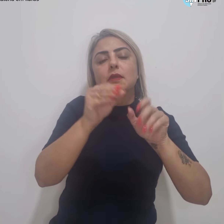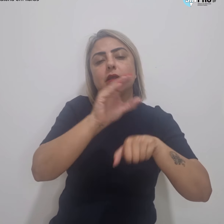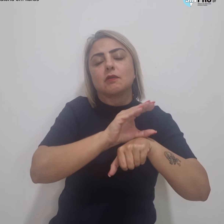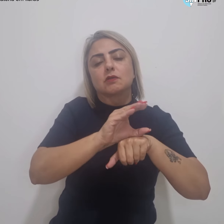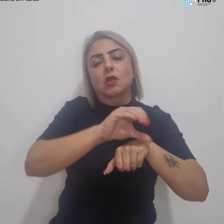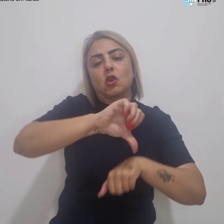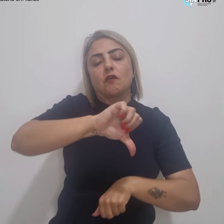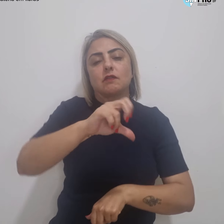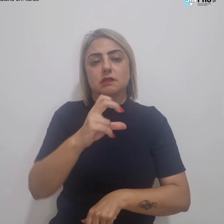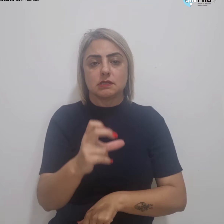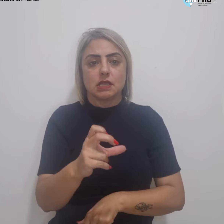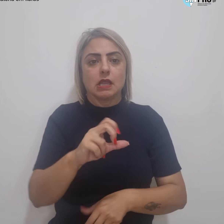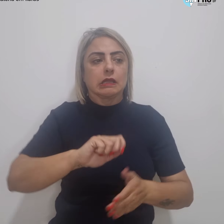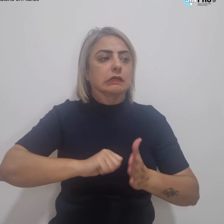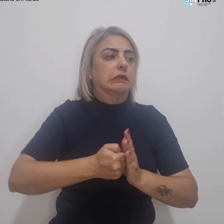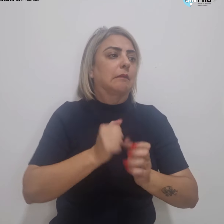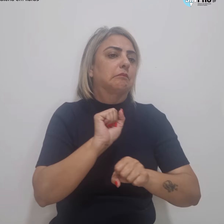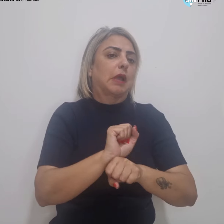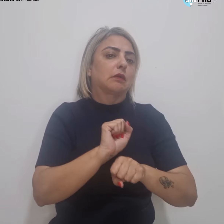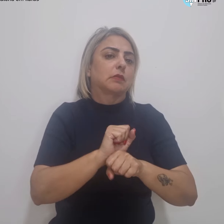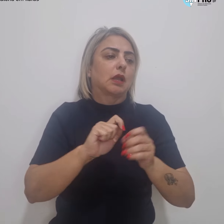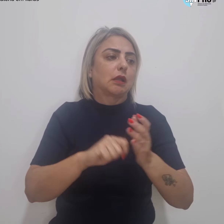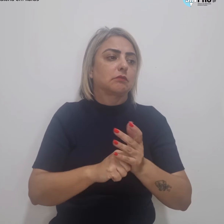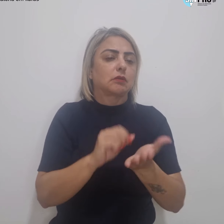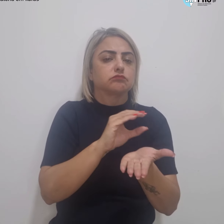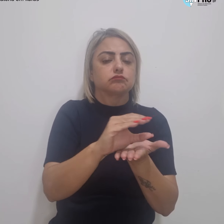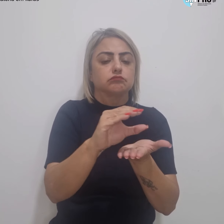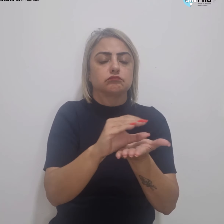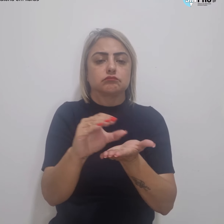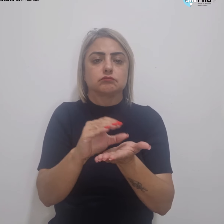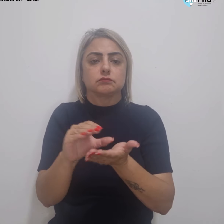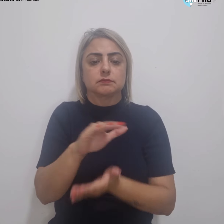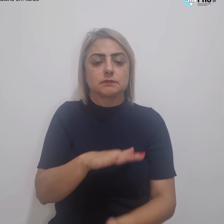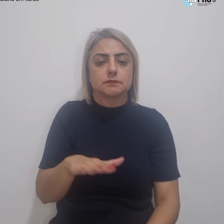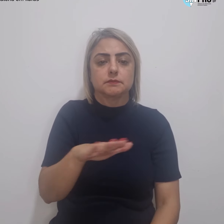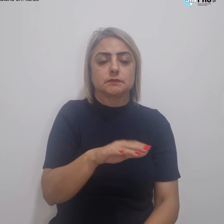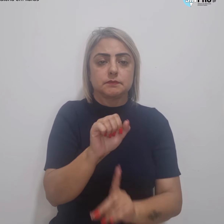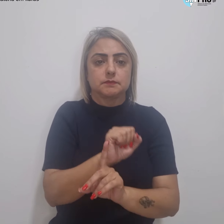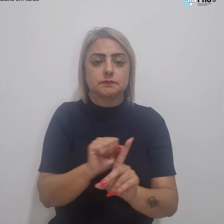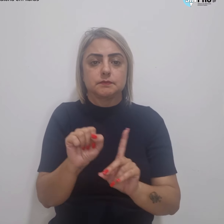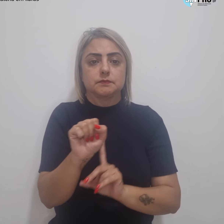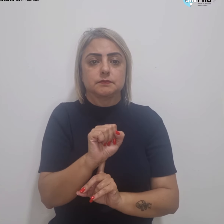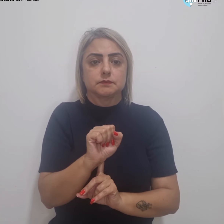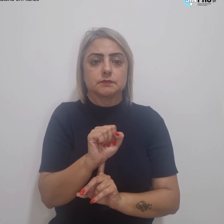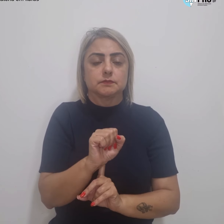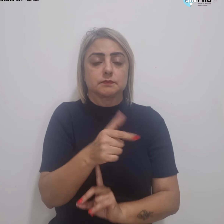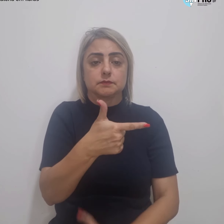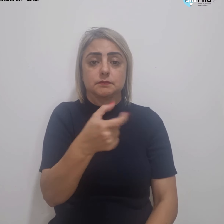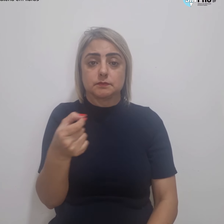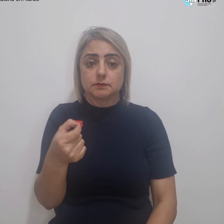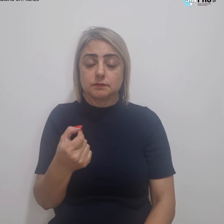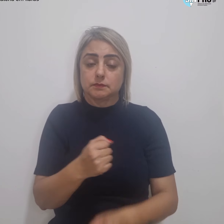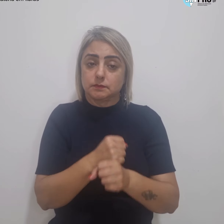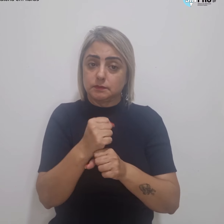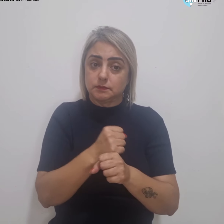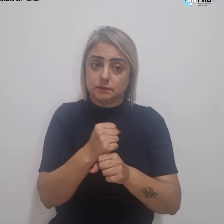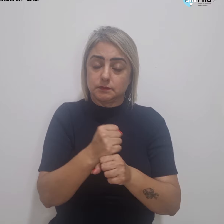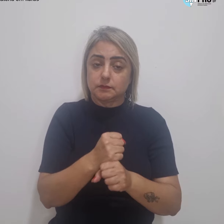que congelava os investimentos nas áreas sociais por 20 anos. Obviamente